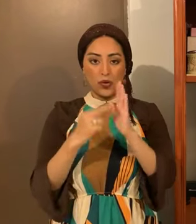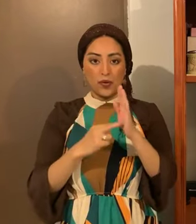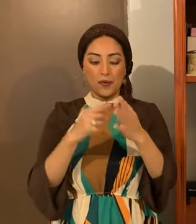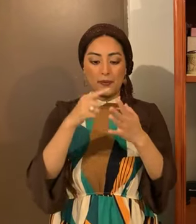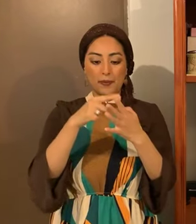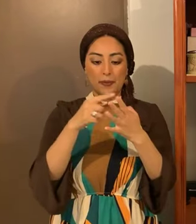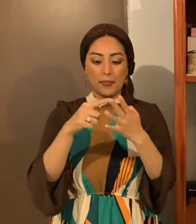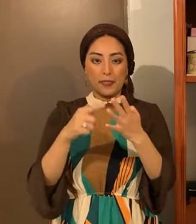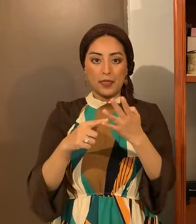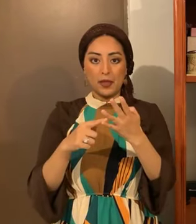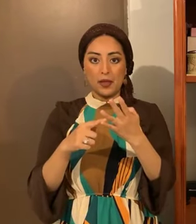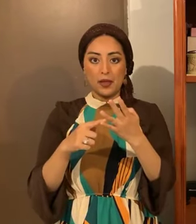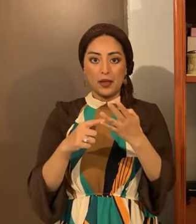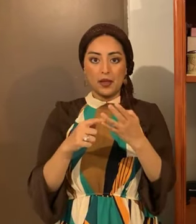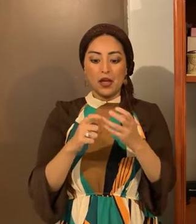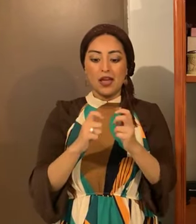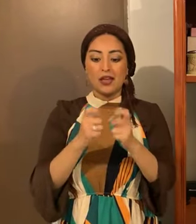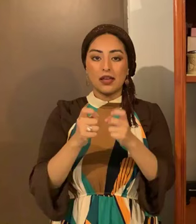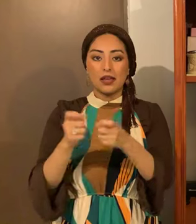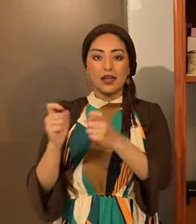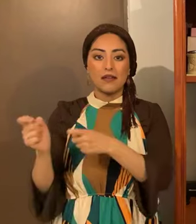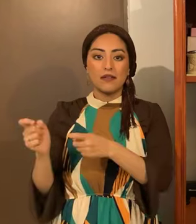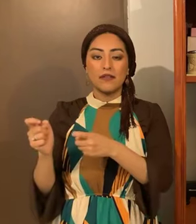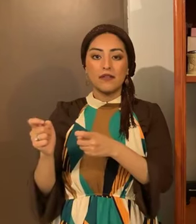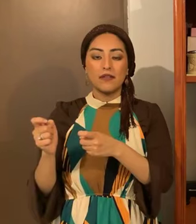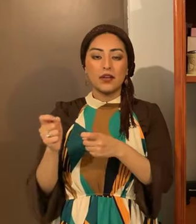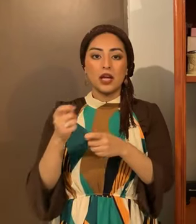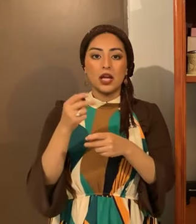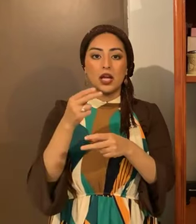notas musicales al nombre, a